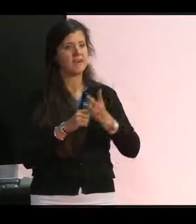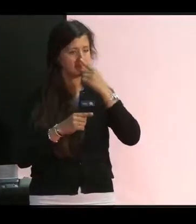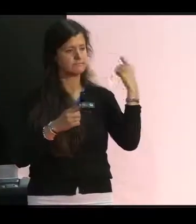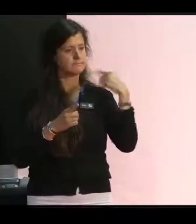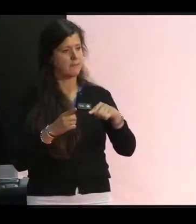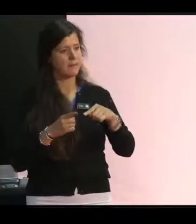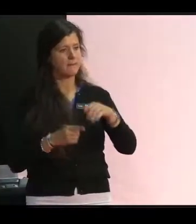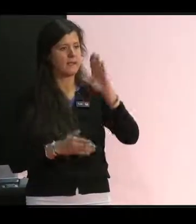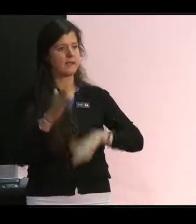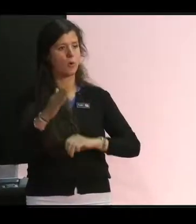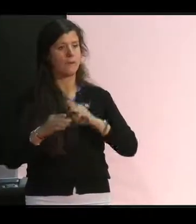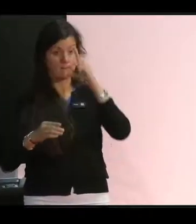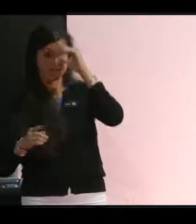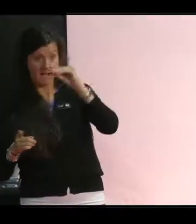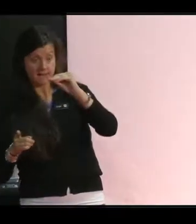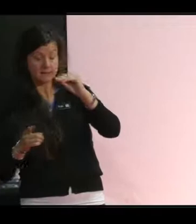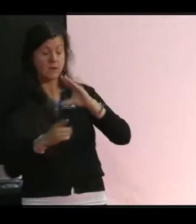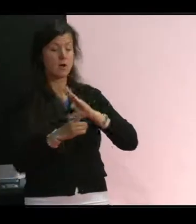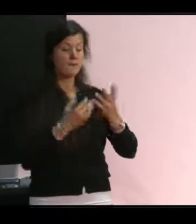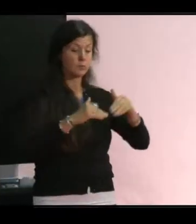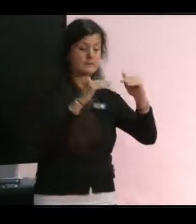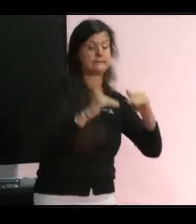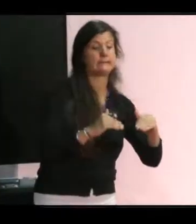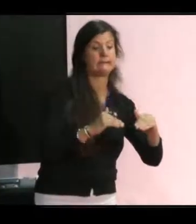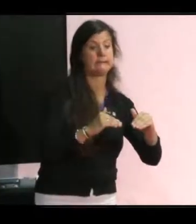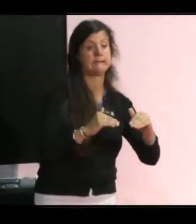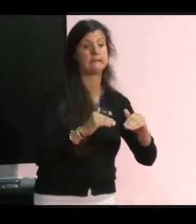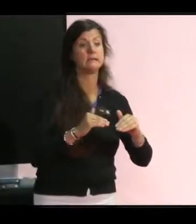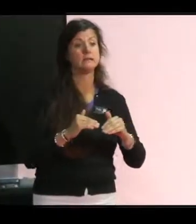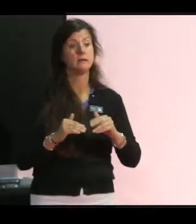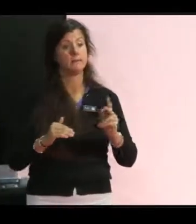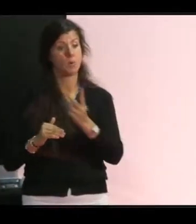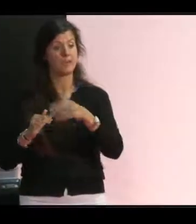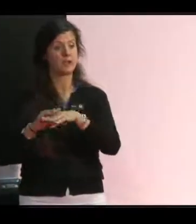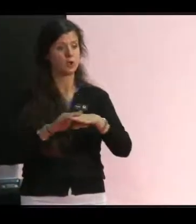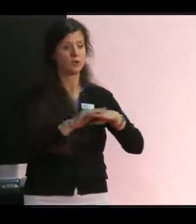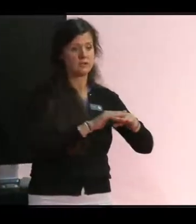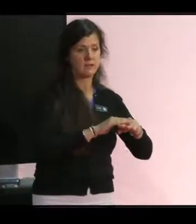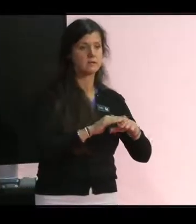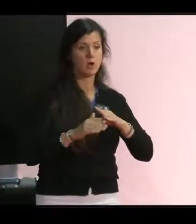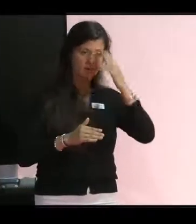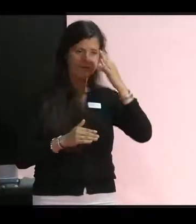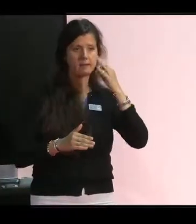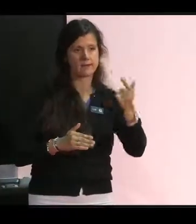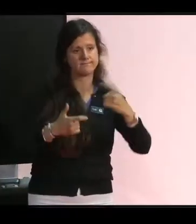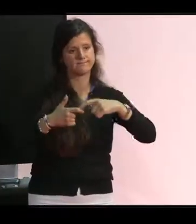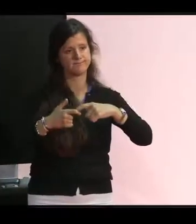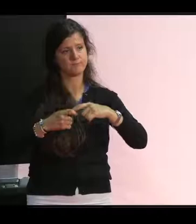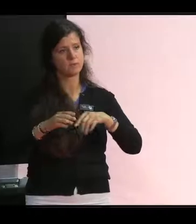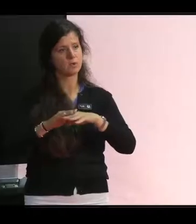utan funktionsnedsättning. Så var medveten om de strukturerna som finns och den diskrimineringen som definitivt